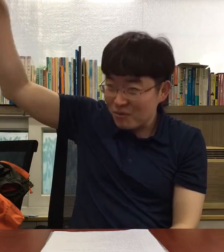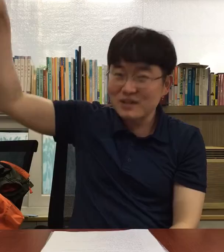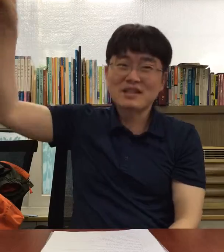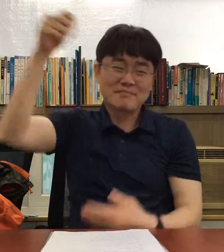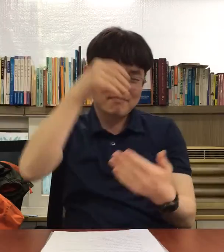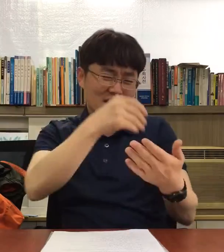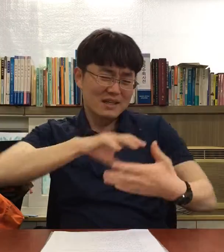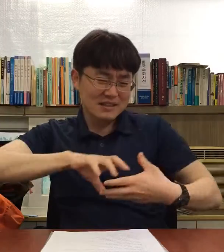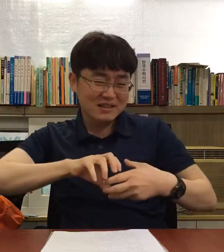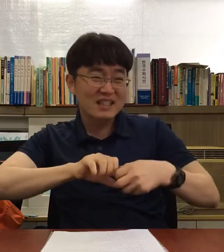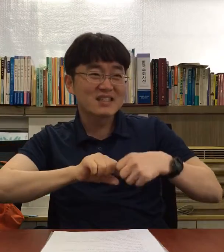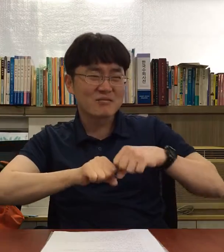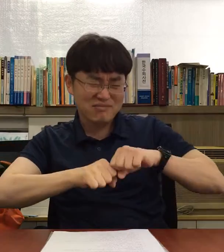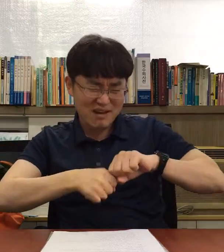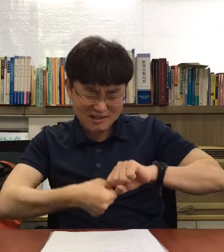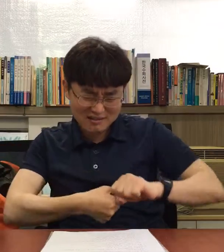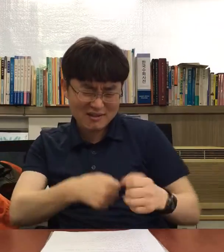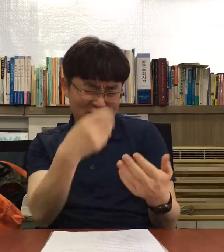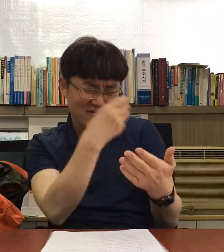집고 다시 자신을 탁 집어줘가지고